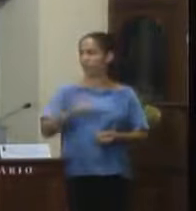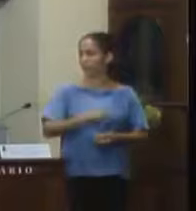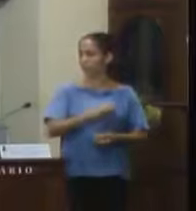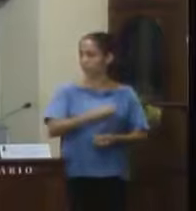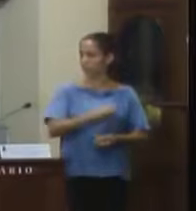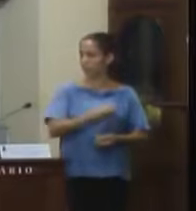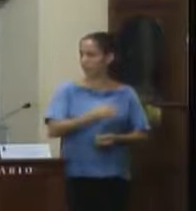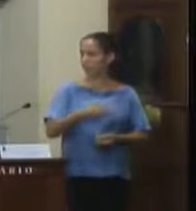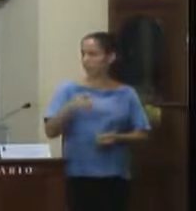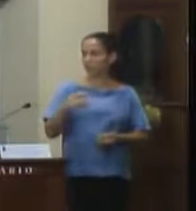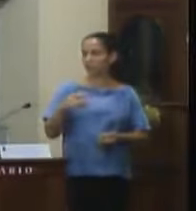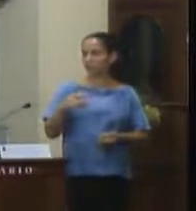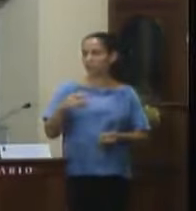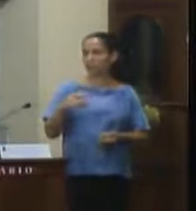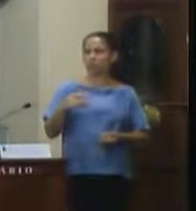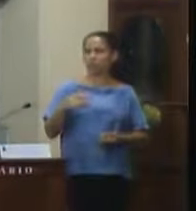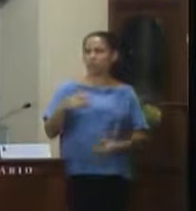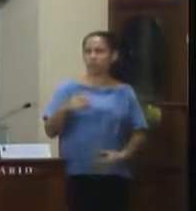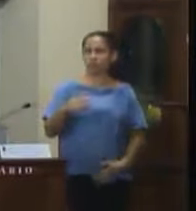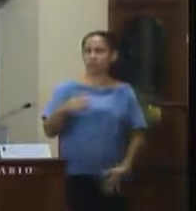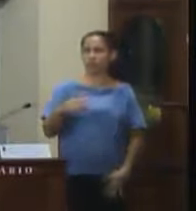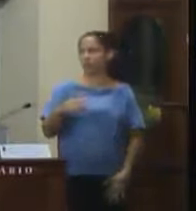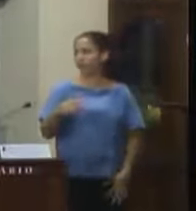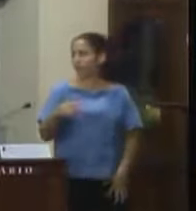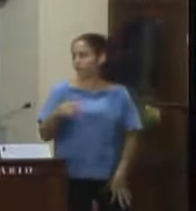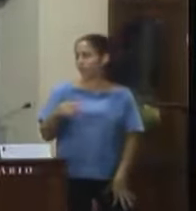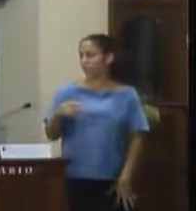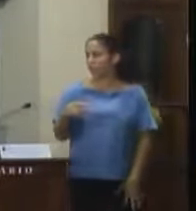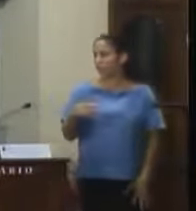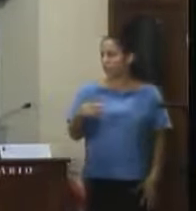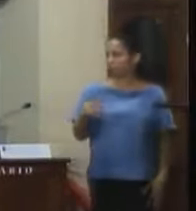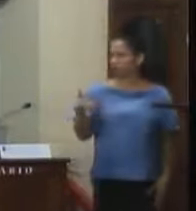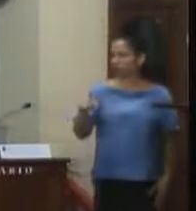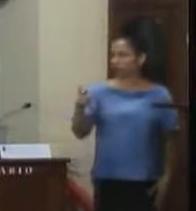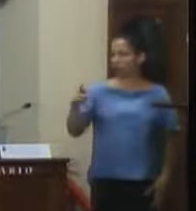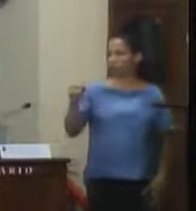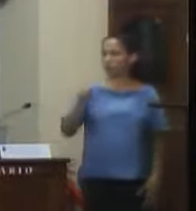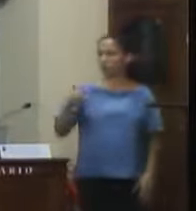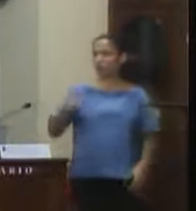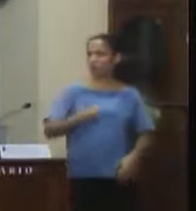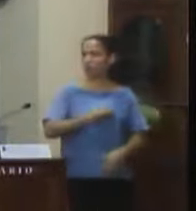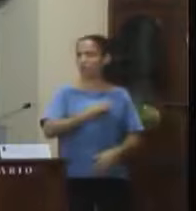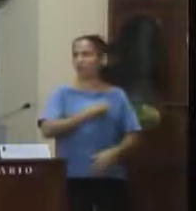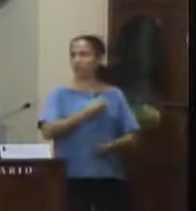Pedro Graça está presente, está atendendo ali fora. Professor Rafael Tavares,